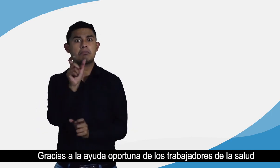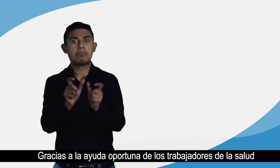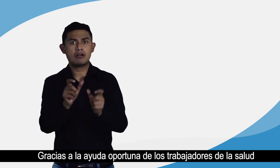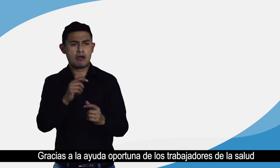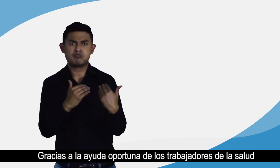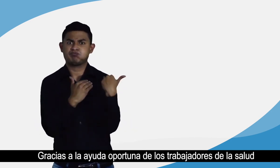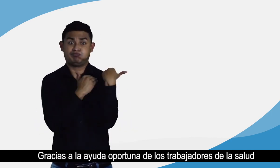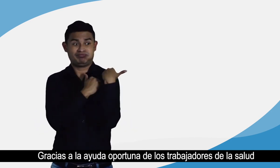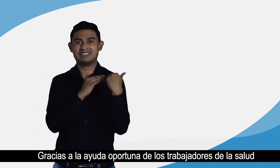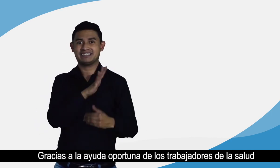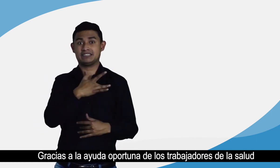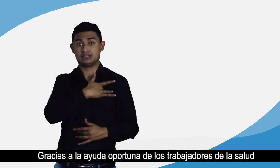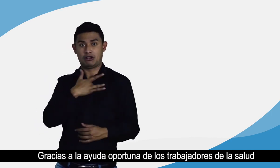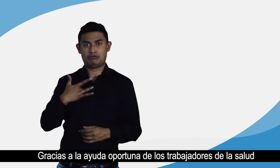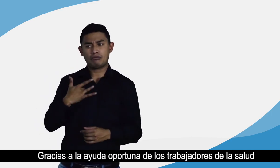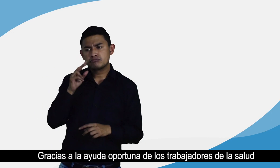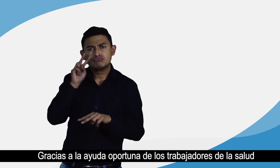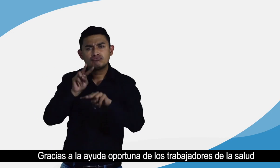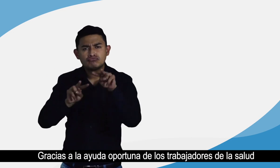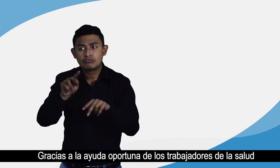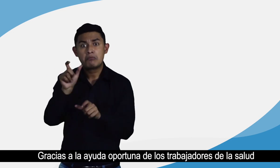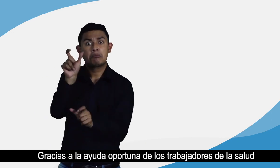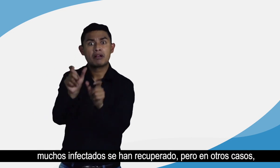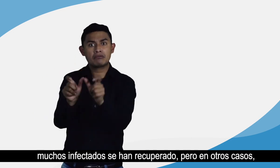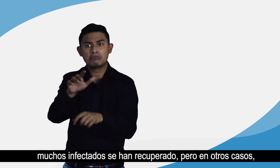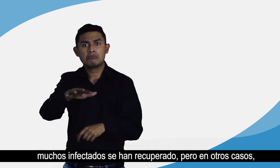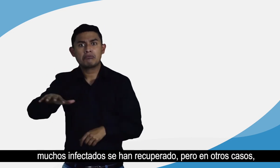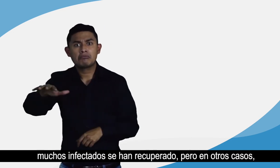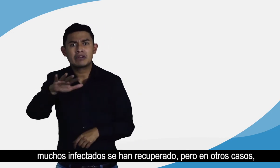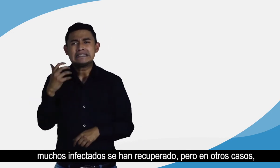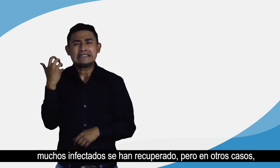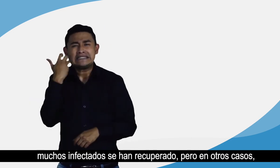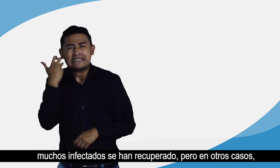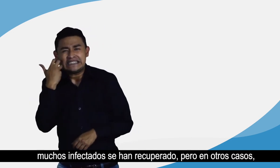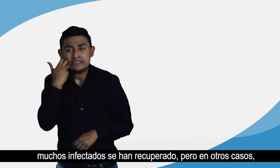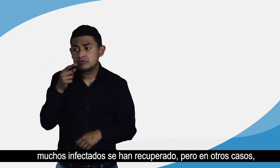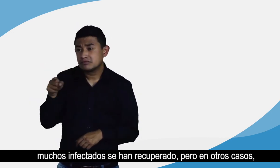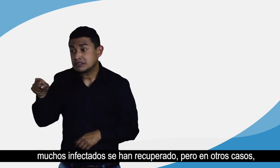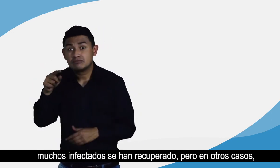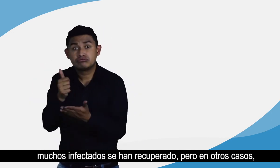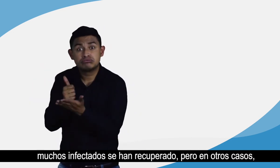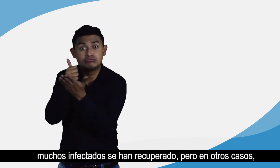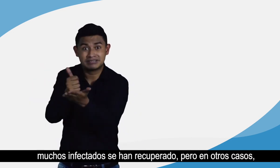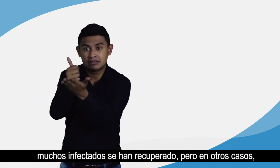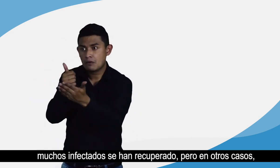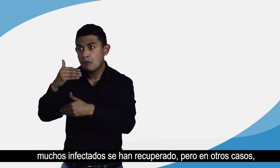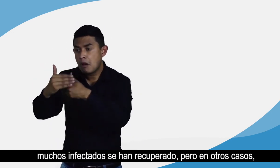Gracias a la ayuda oportuna de los trabajadores de la salud, muchos infectados se han recuperado, pero en otros casos,